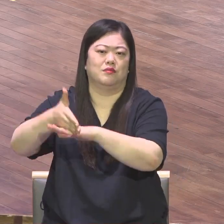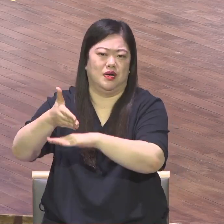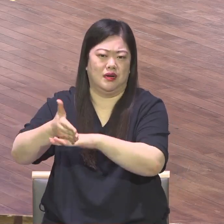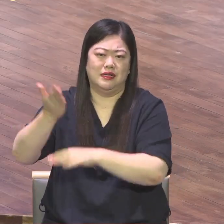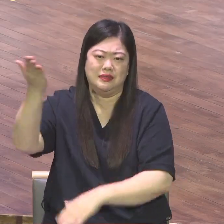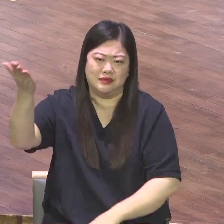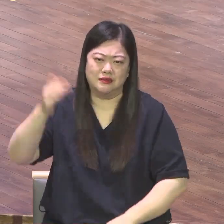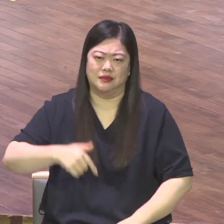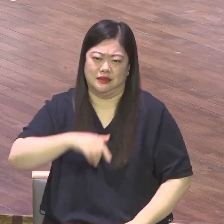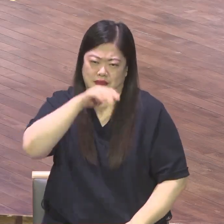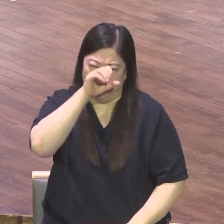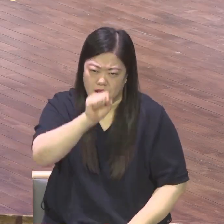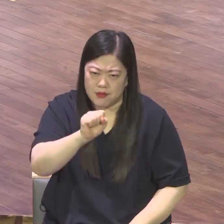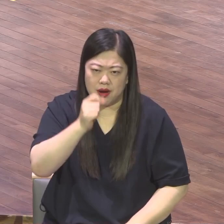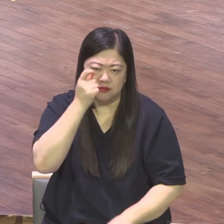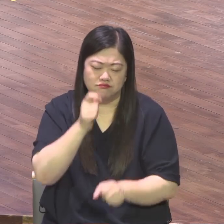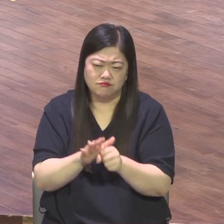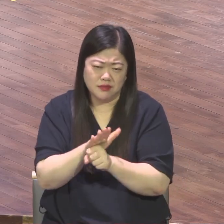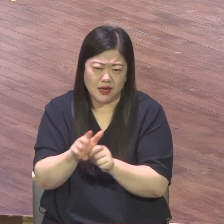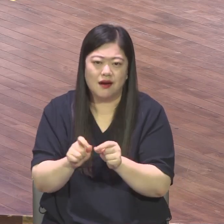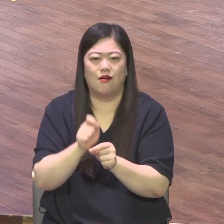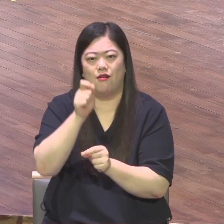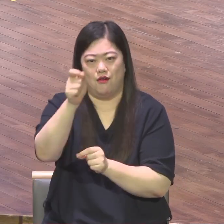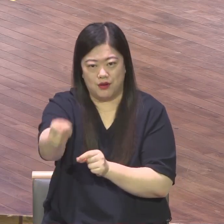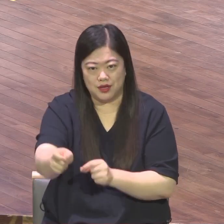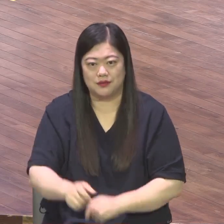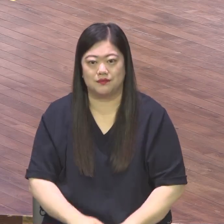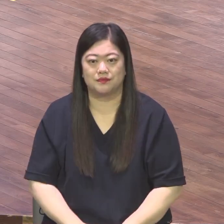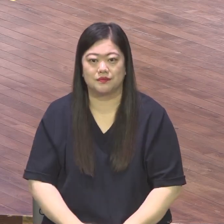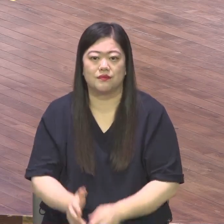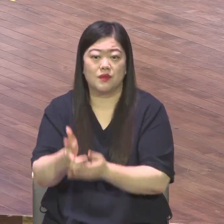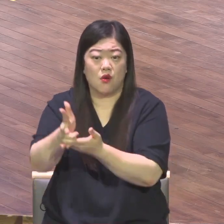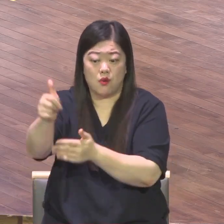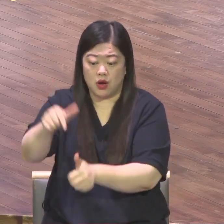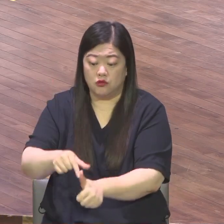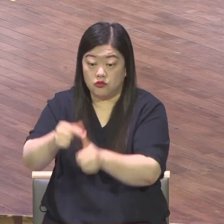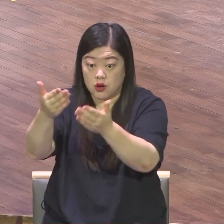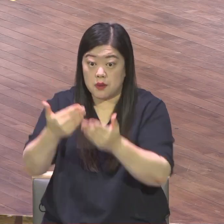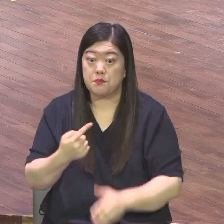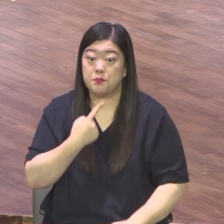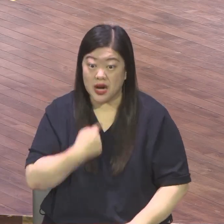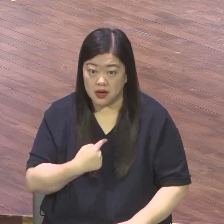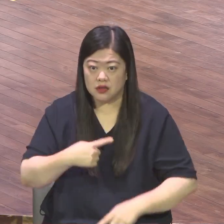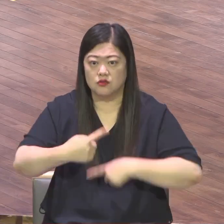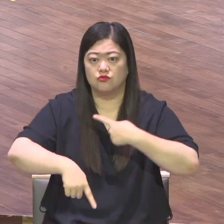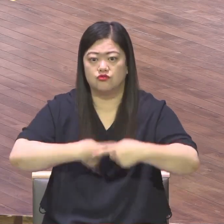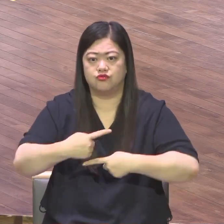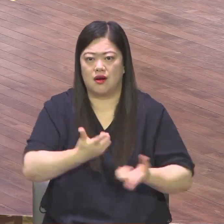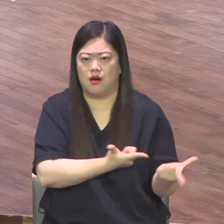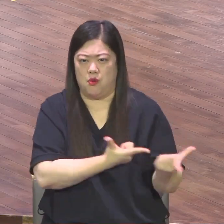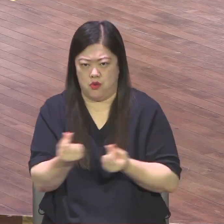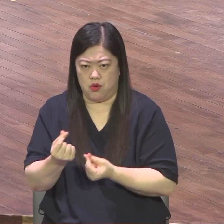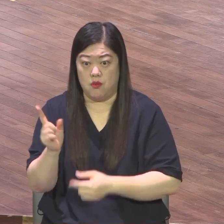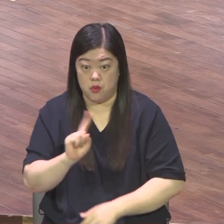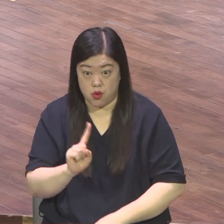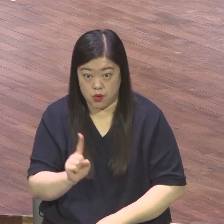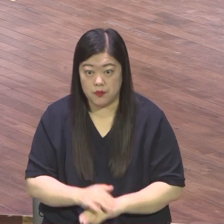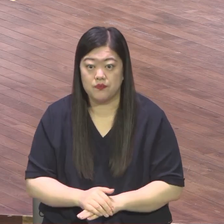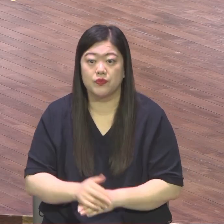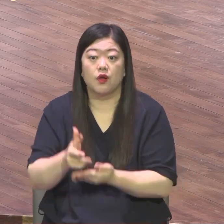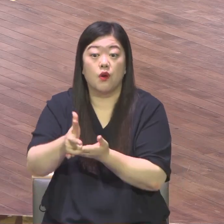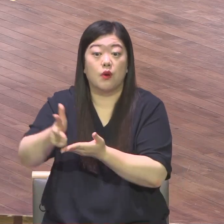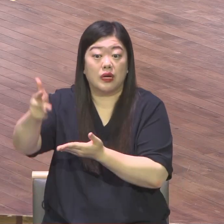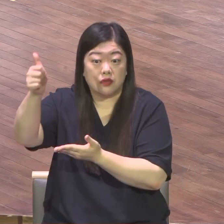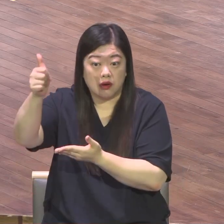그는 선하시며 그 인자심이 영원함이로다. 여호와의 속량을 받은 자들은 이같이 말을 지어다. 여호와께서 대적의